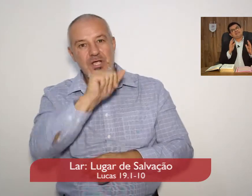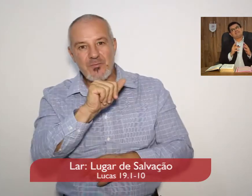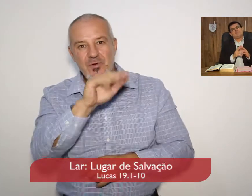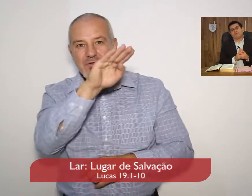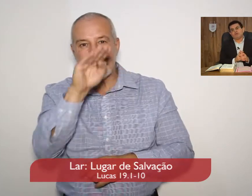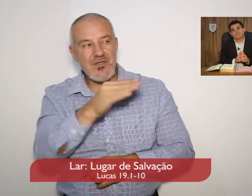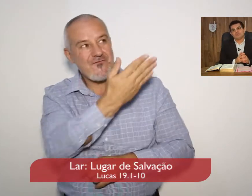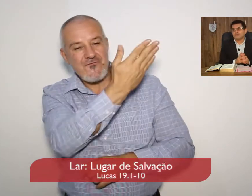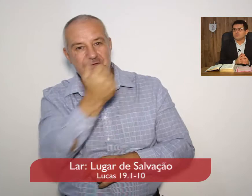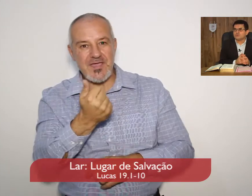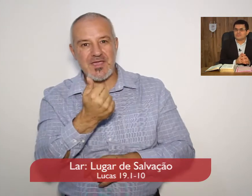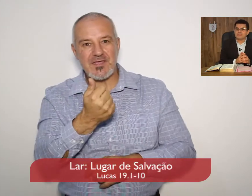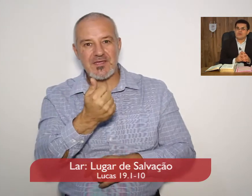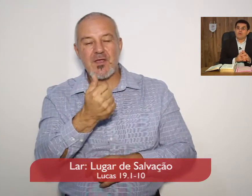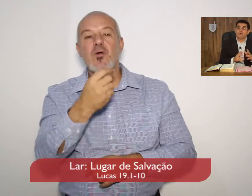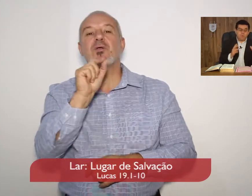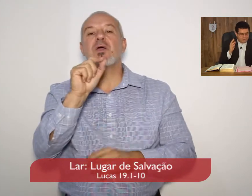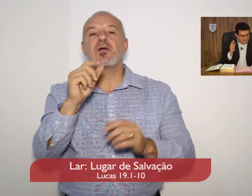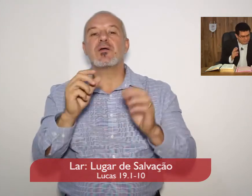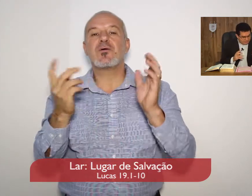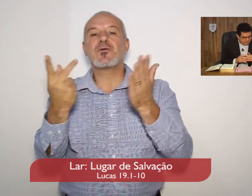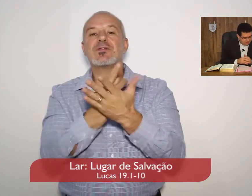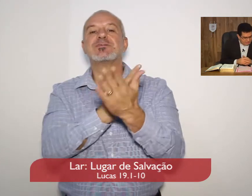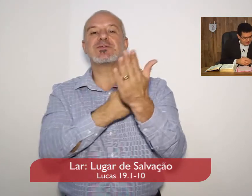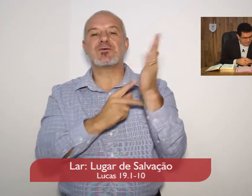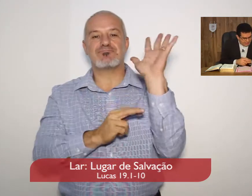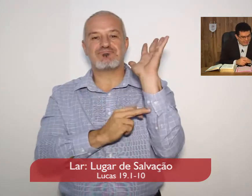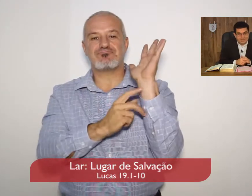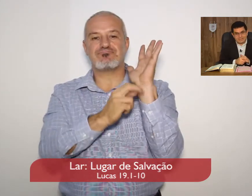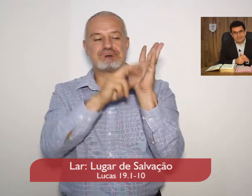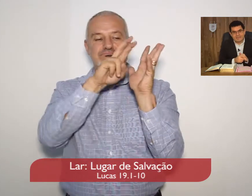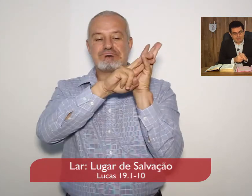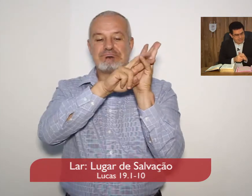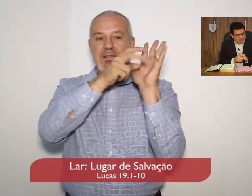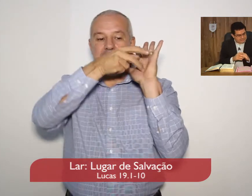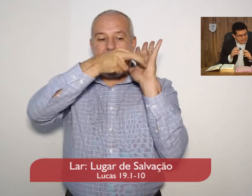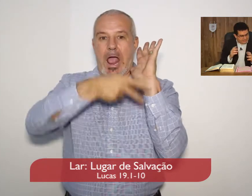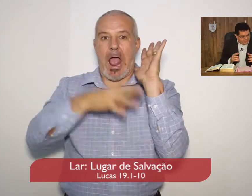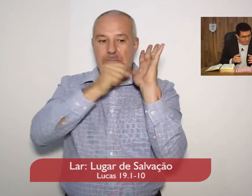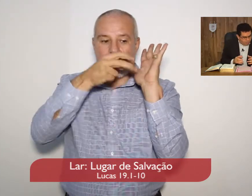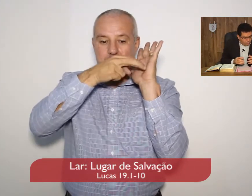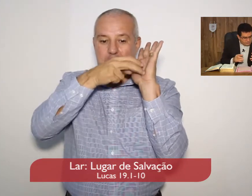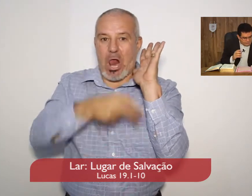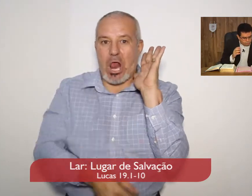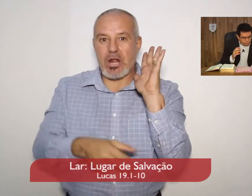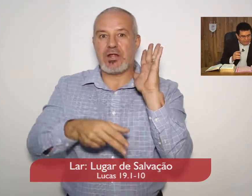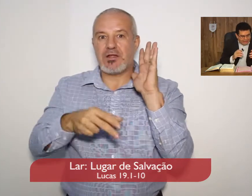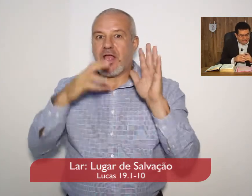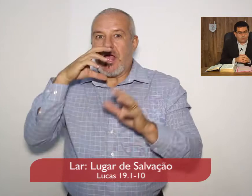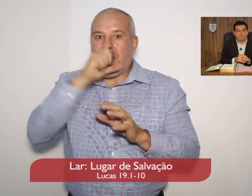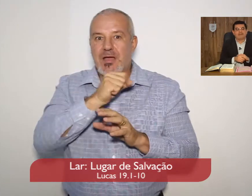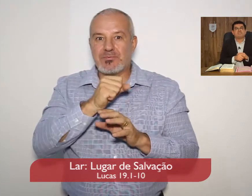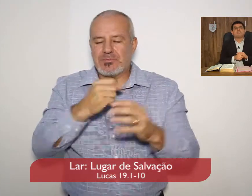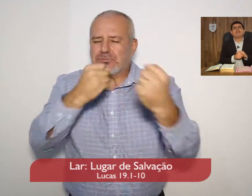e recebeu Jesus com grande alegria. Zaqueu, ao ser